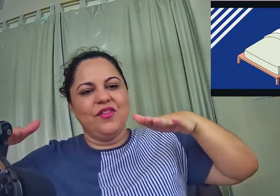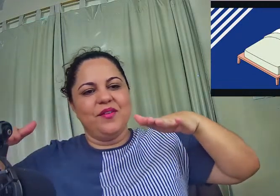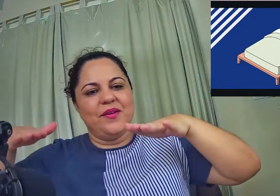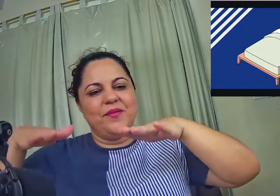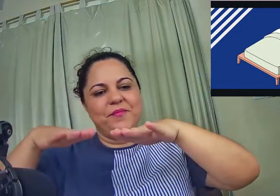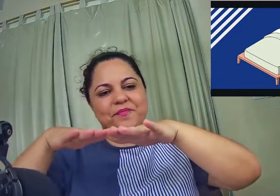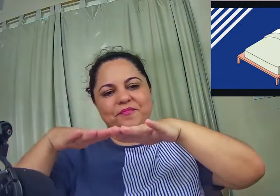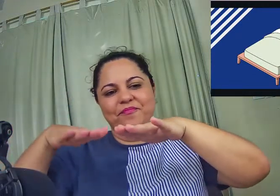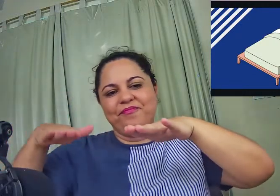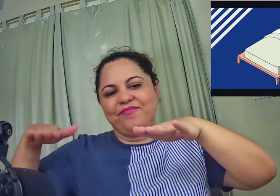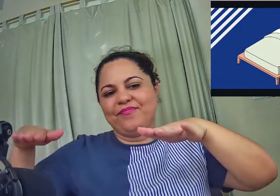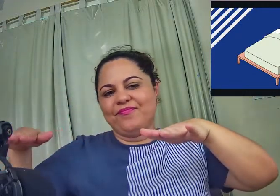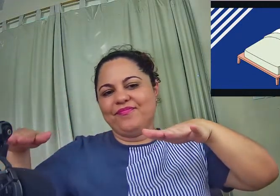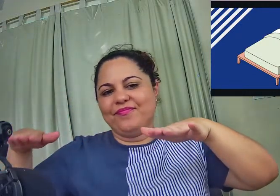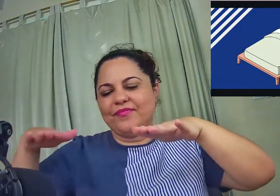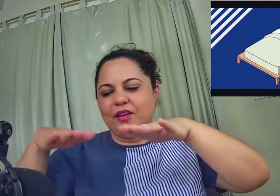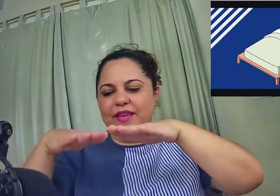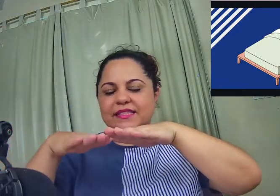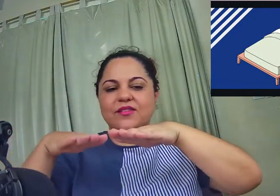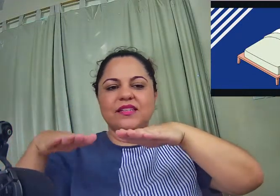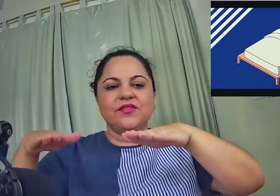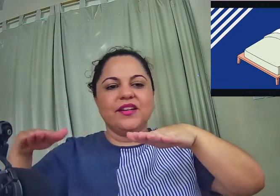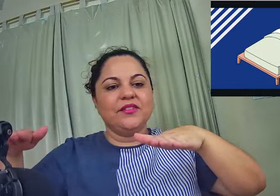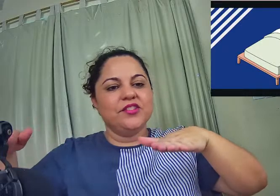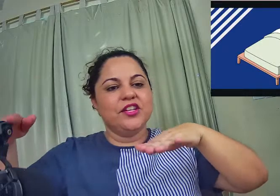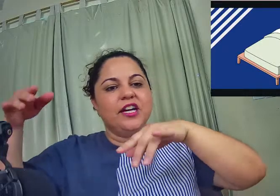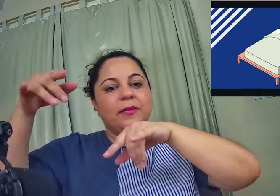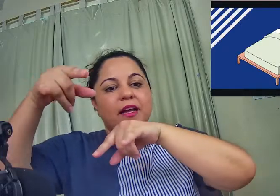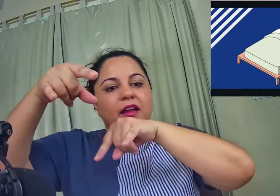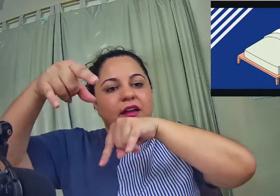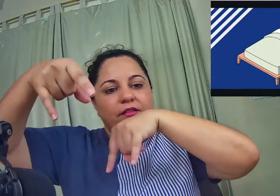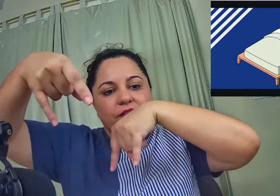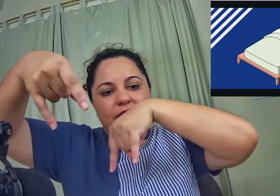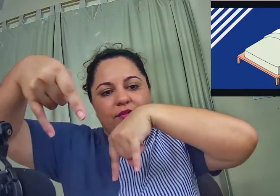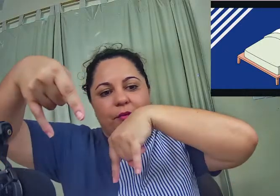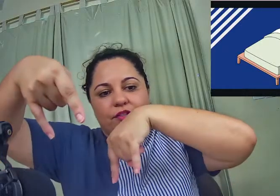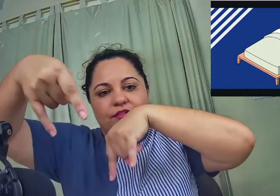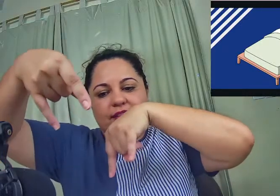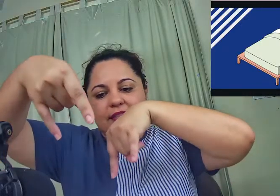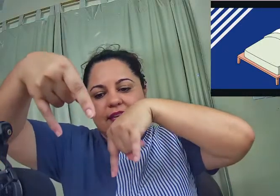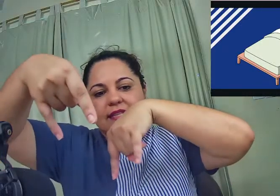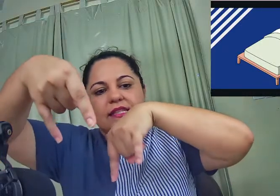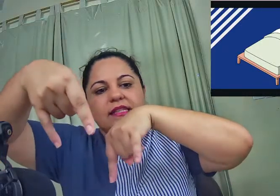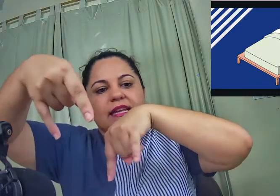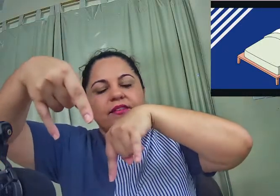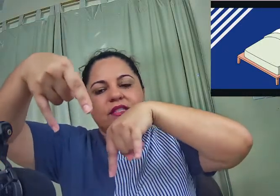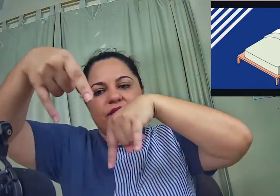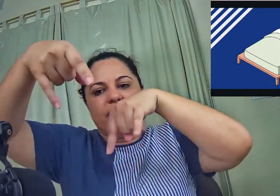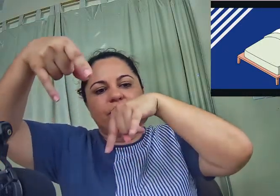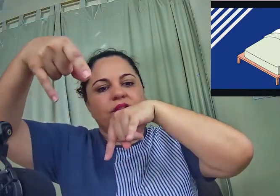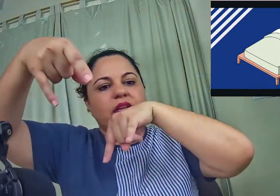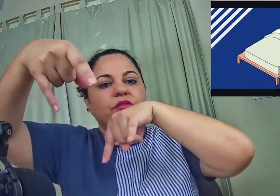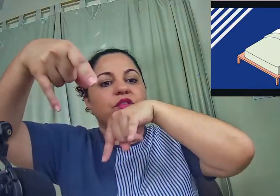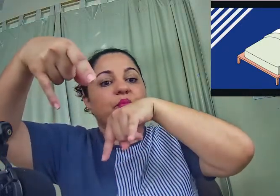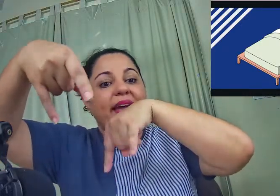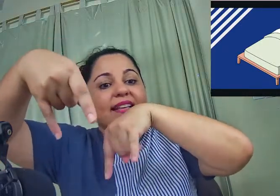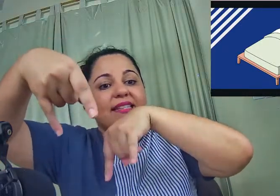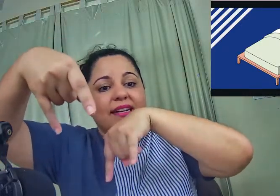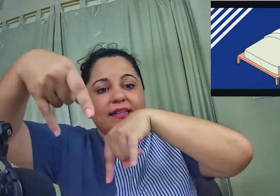forma, ó. Então esse é o classificador de cama. Você pode fazer, né? Você faz o sinal dos pés da